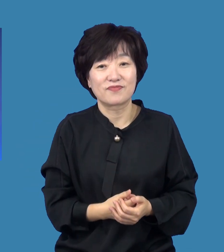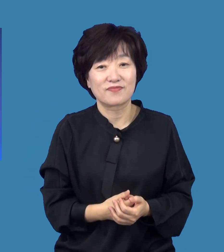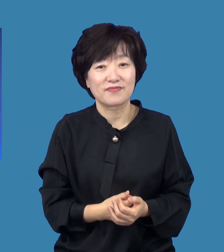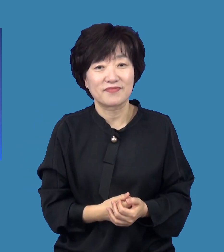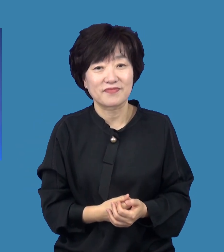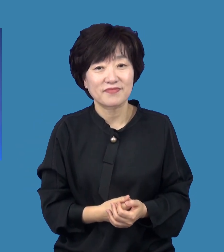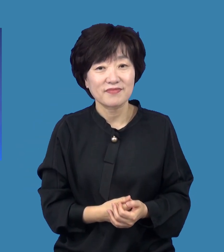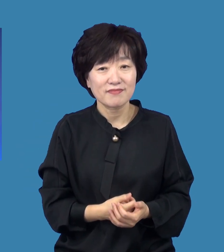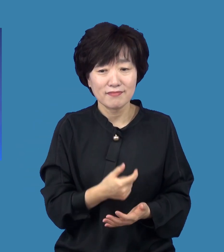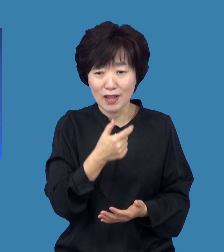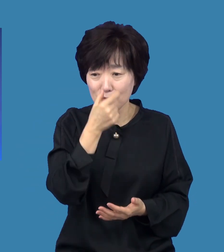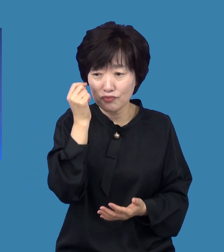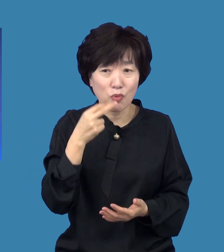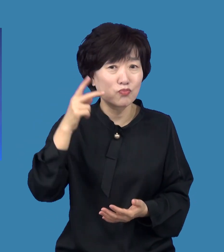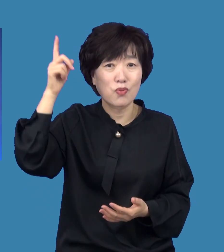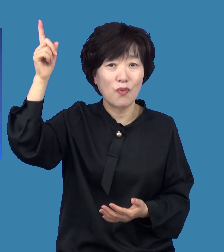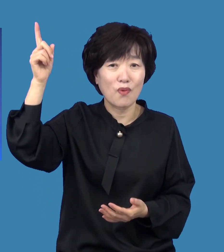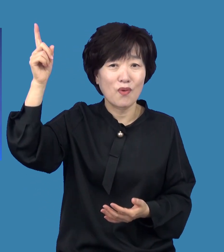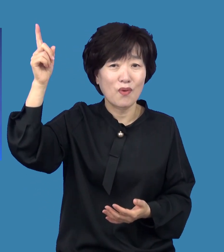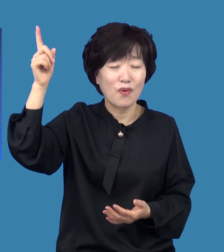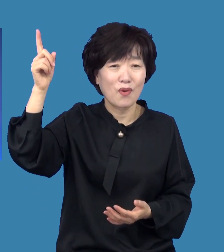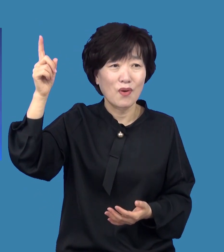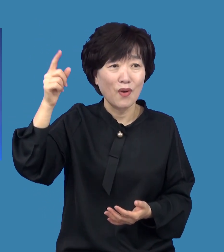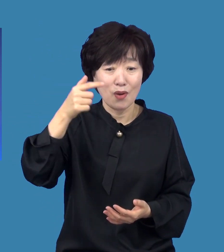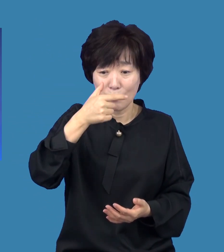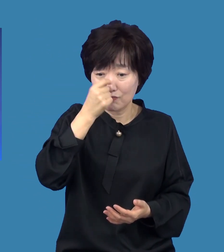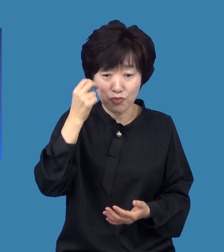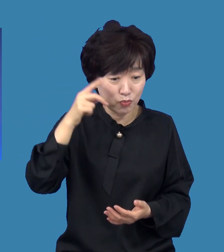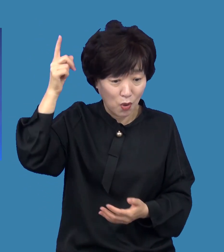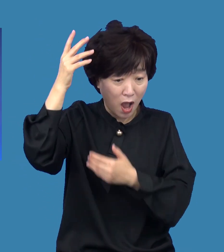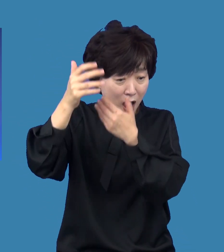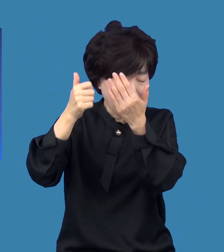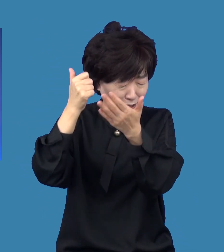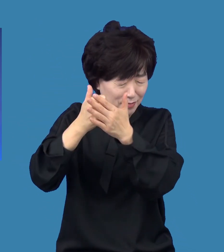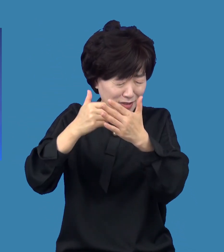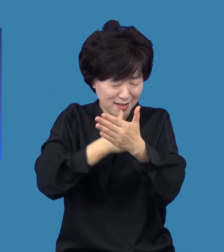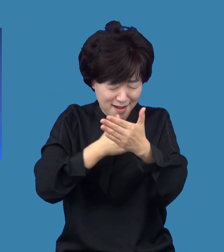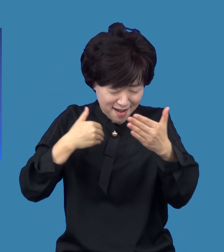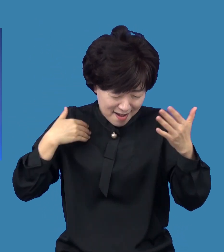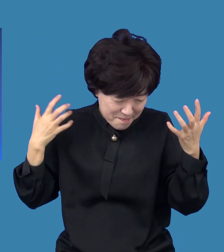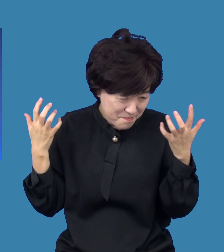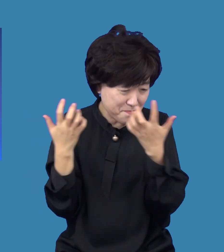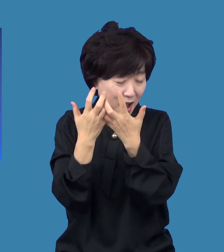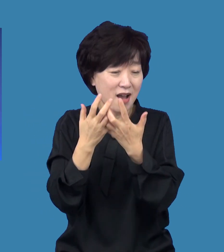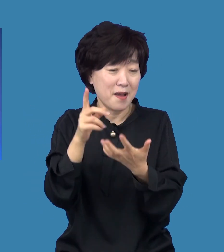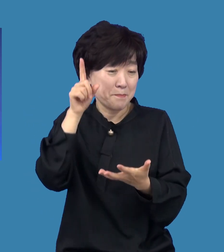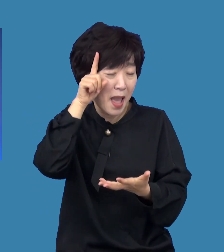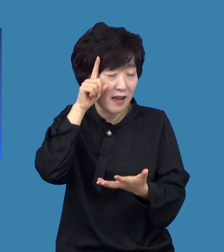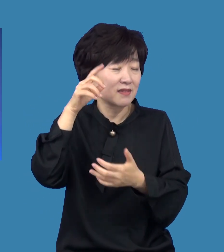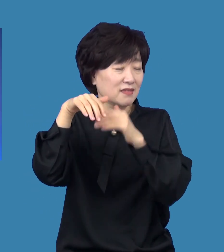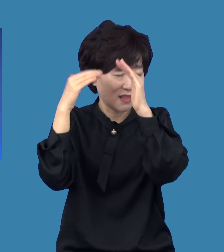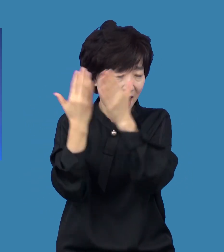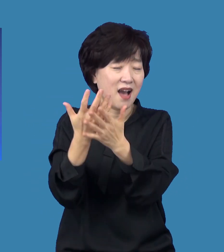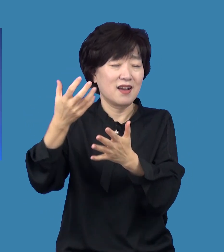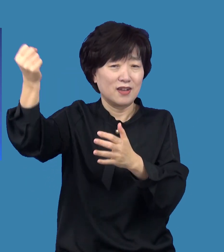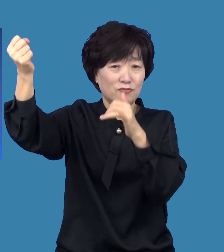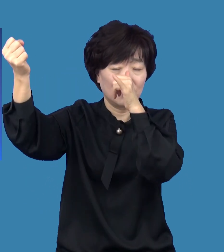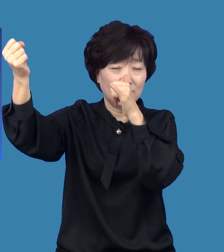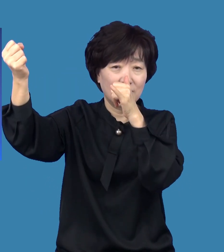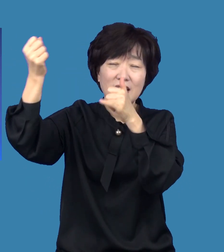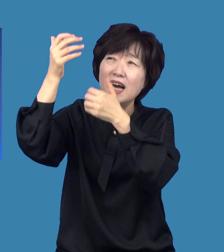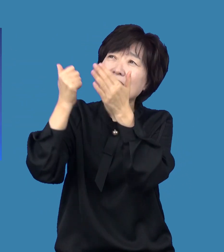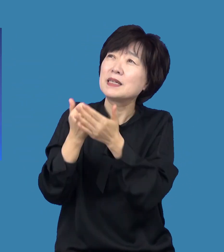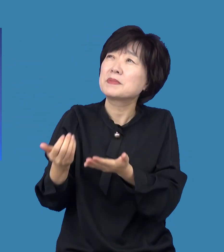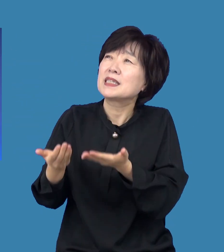부족한 게 없으신 분이세요. 부족한 게 없으신 분이세요. 그래서 하나님께 드릴 수 있는 유일한 선물은 뭐냐